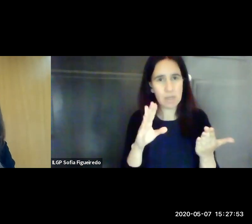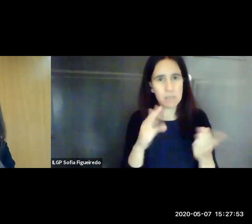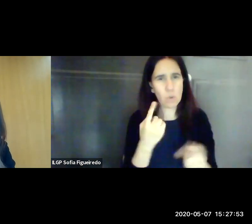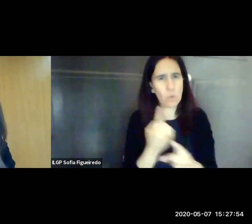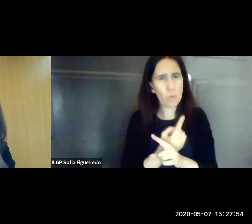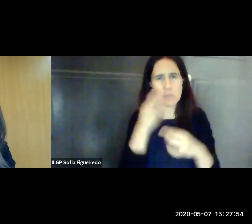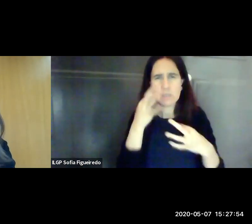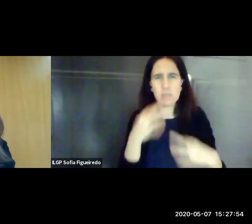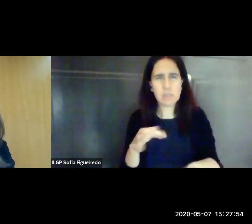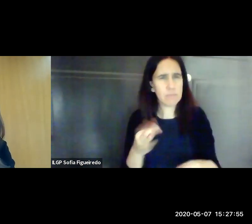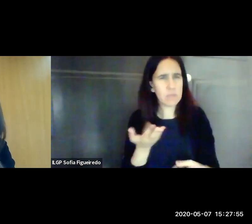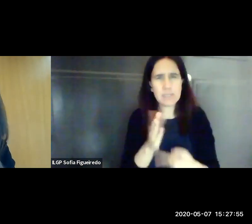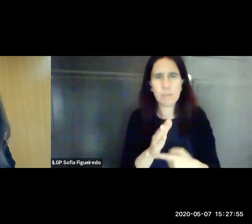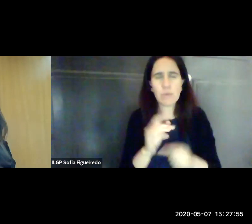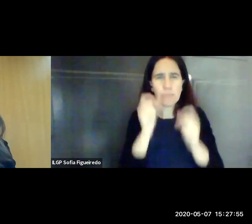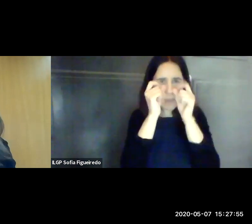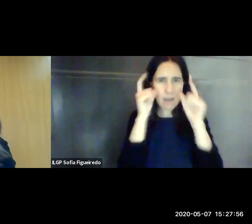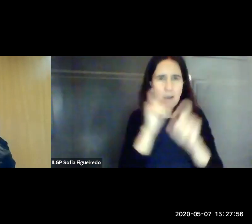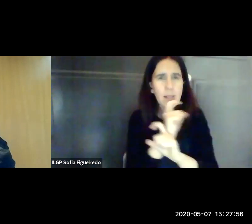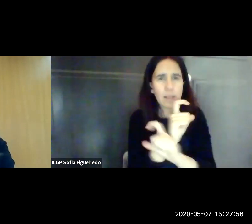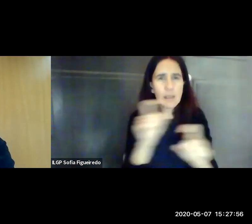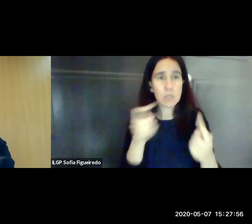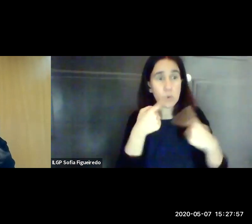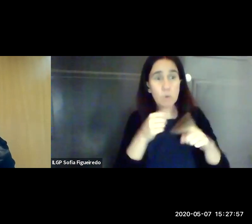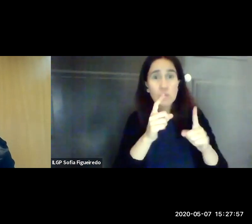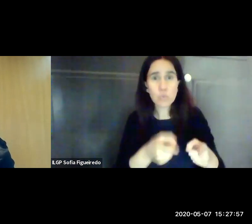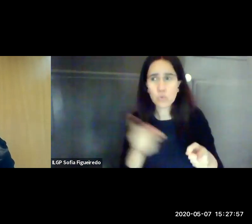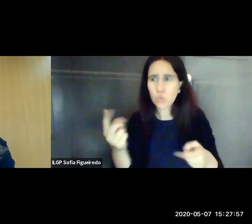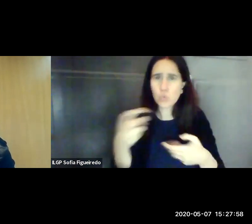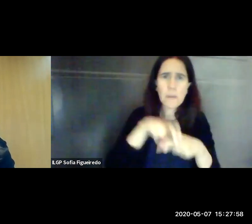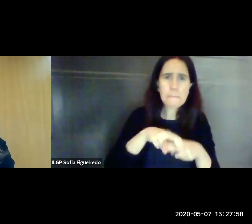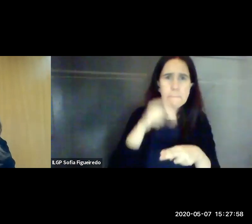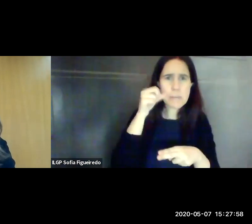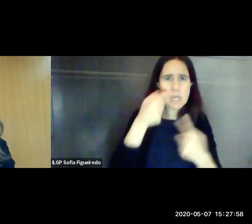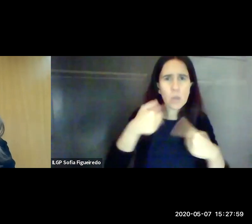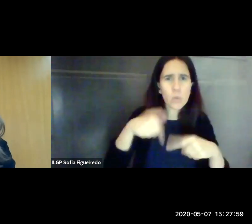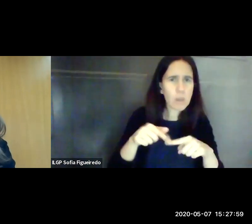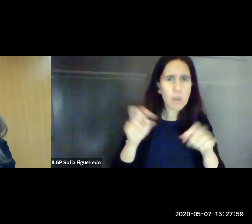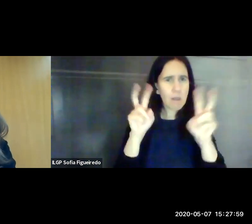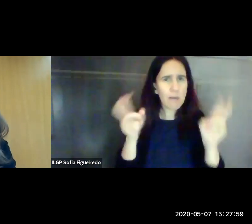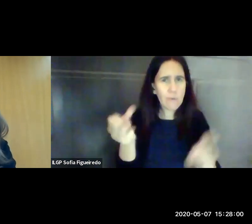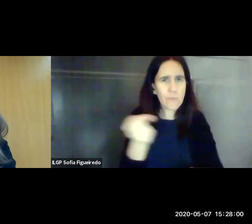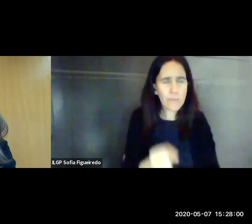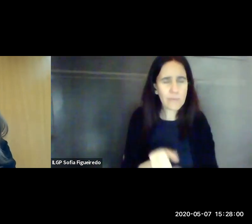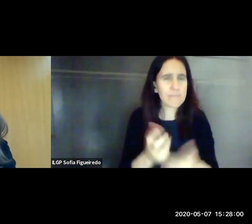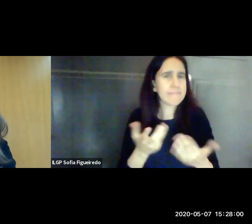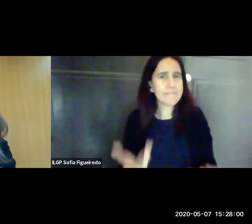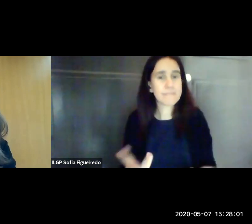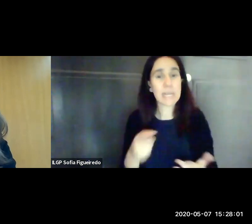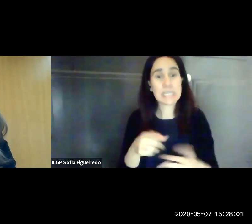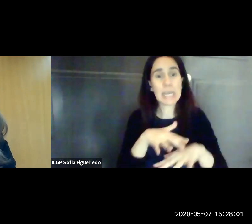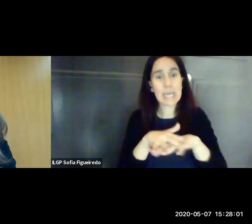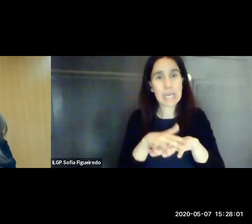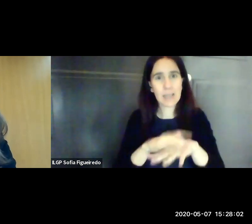simples como uns alertas ou a reunião já começou e ainda não estás na reunião, enfim, estas redes